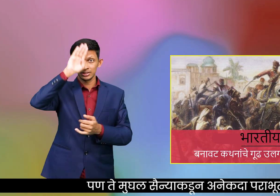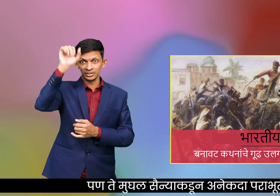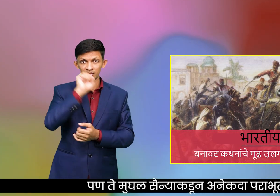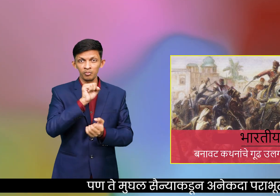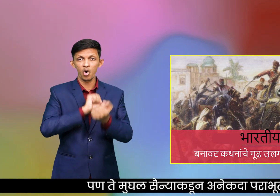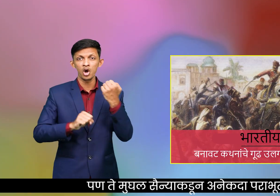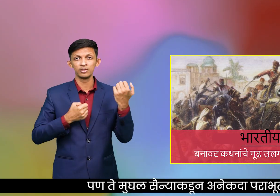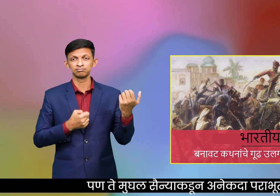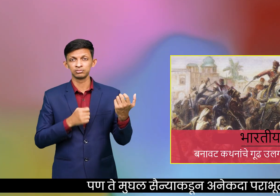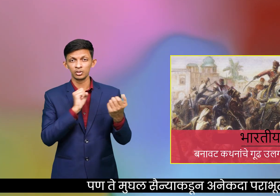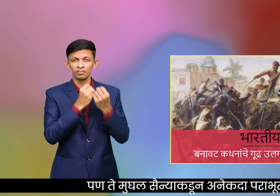झाले.